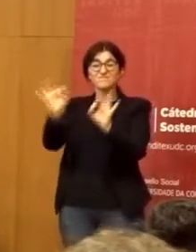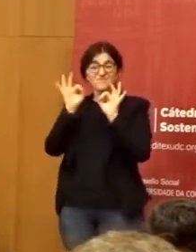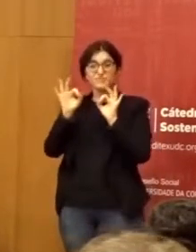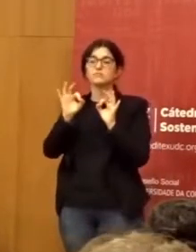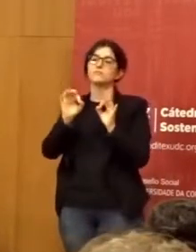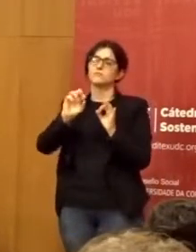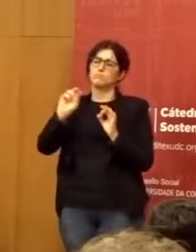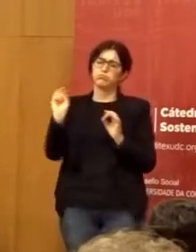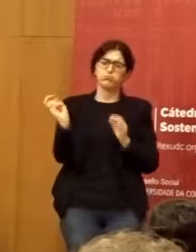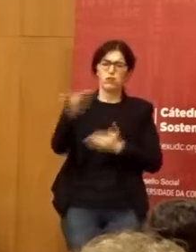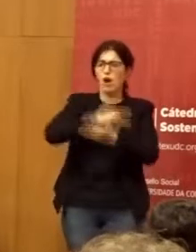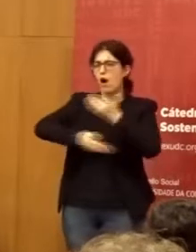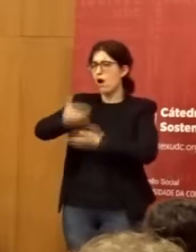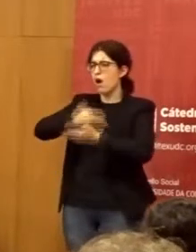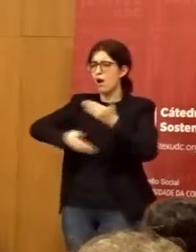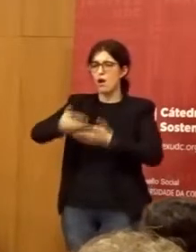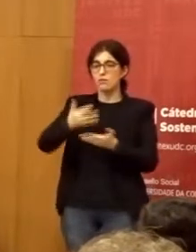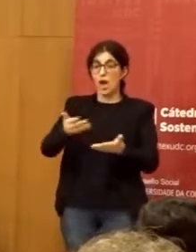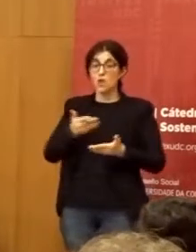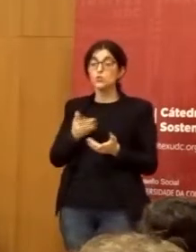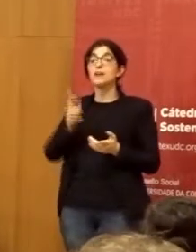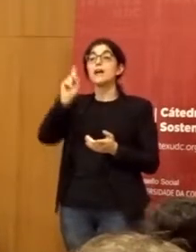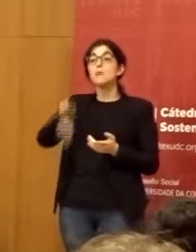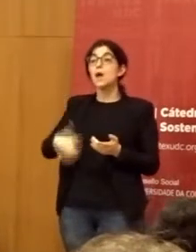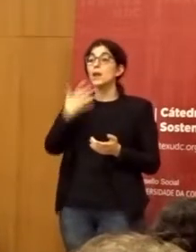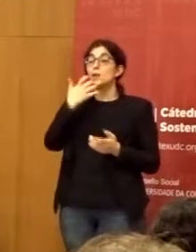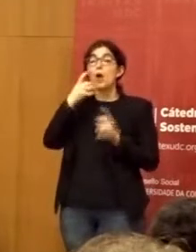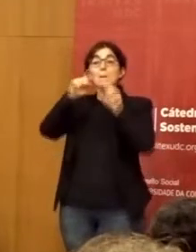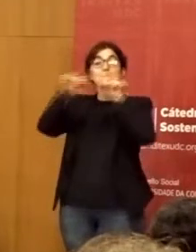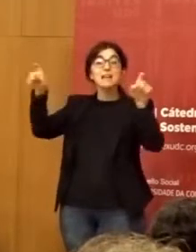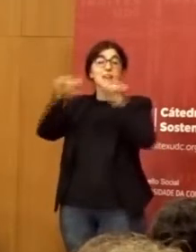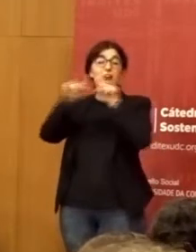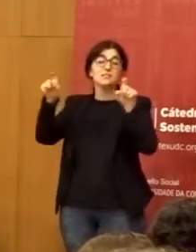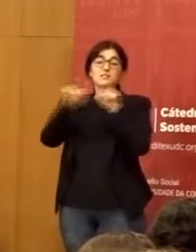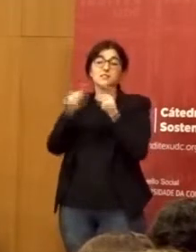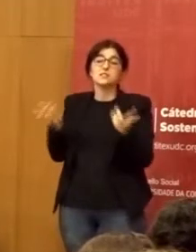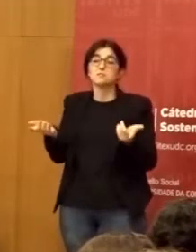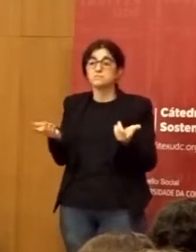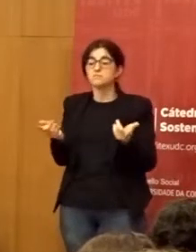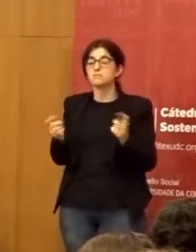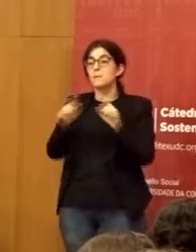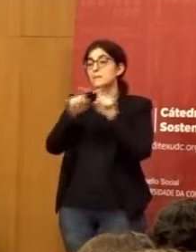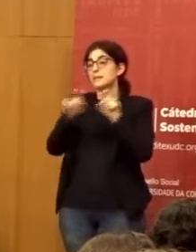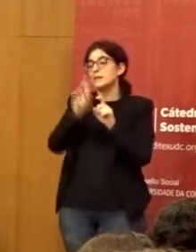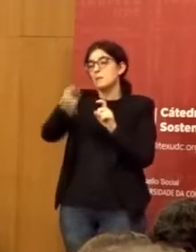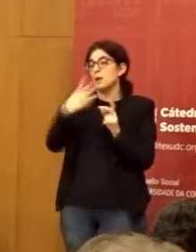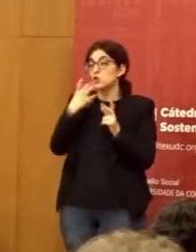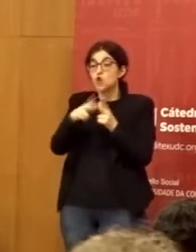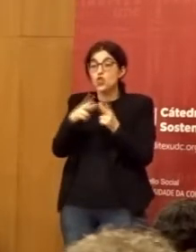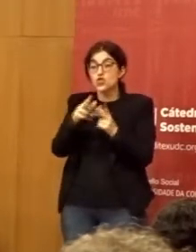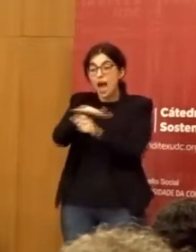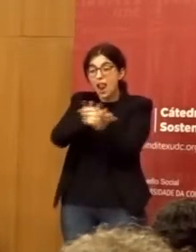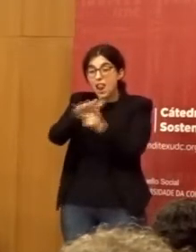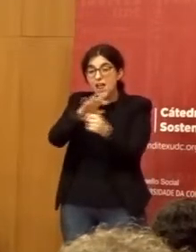y también, por qué no decirlo, empresas no sociales, aunque yo creo que eso no